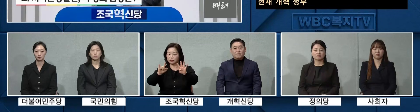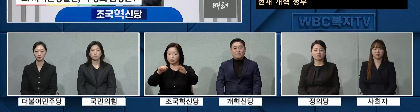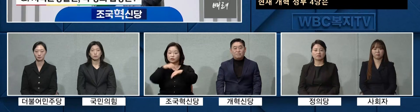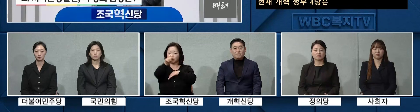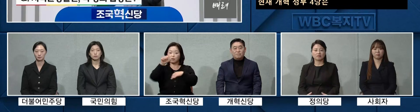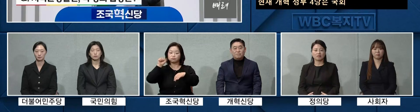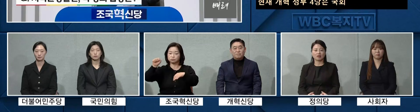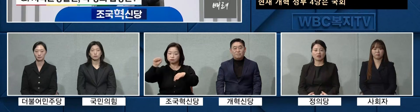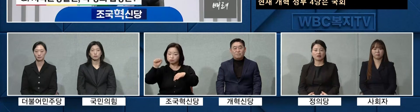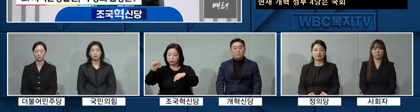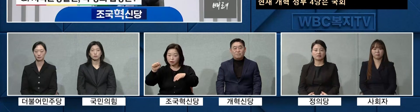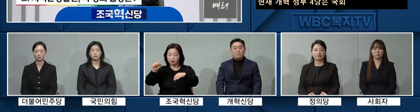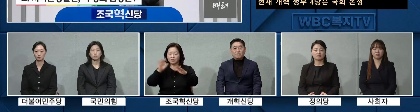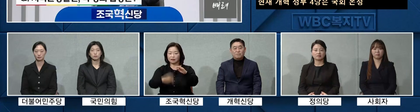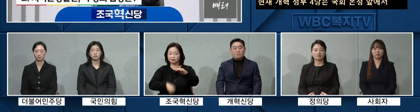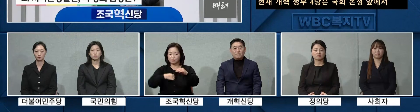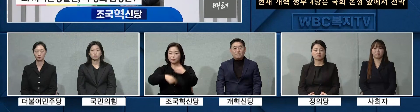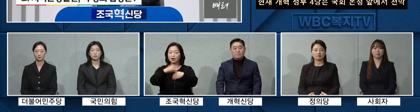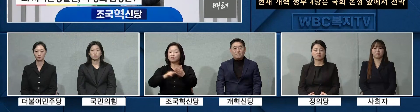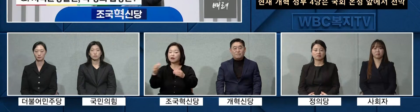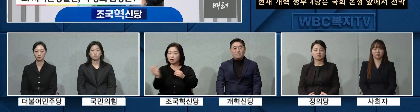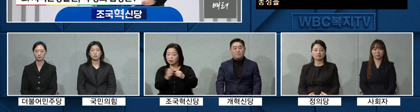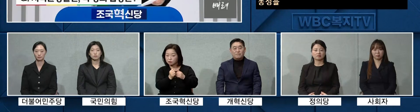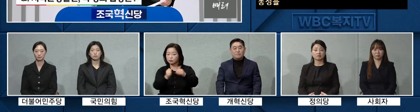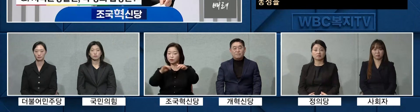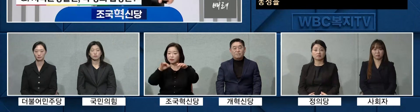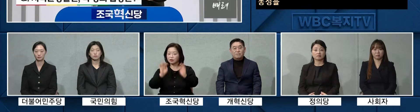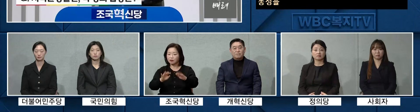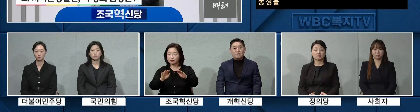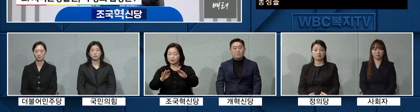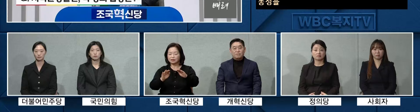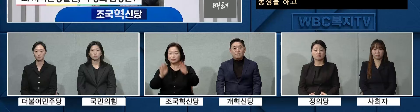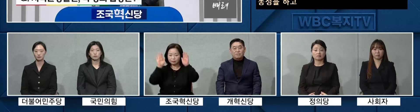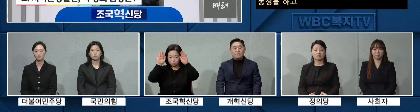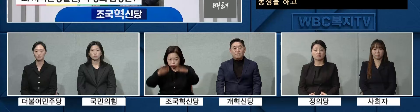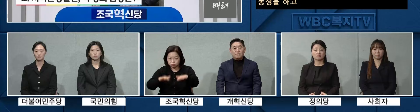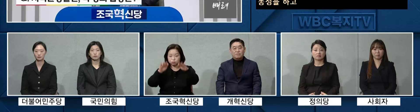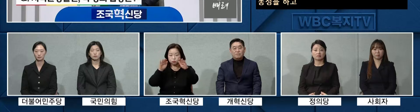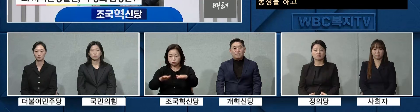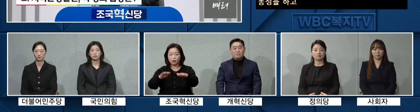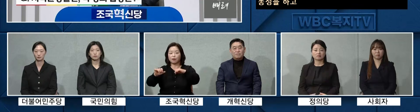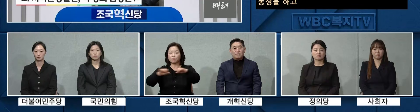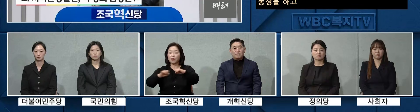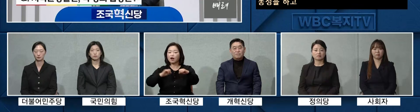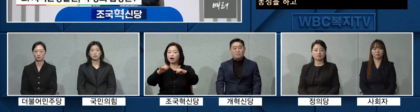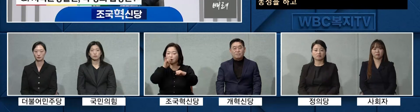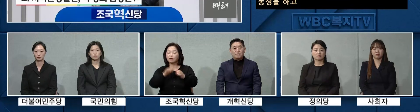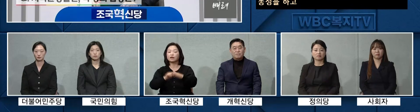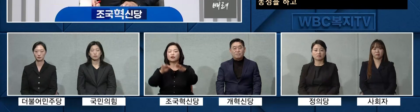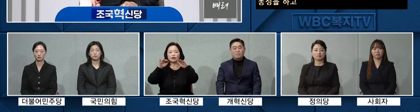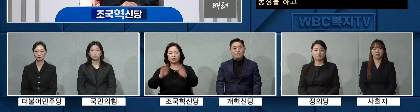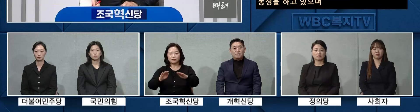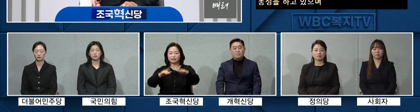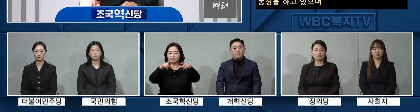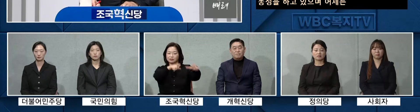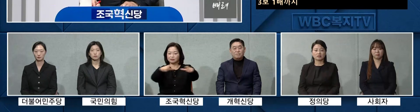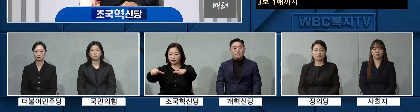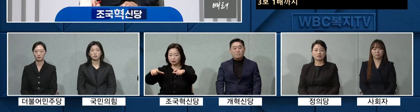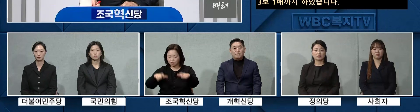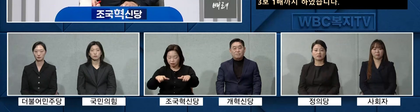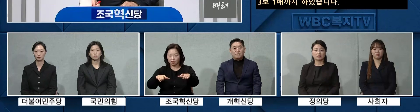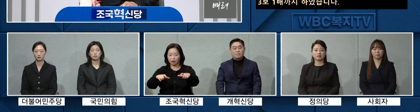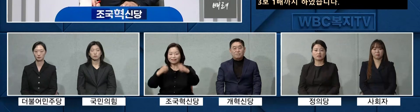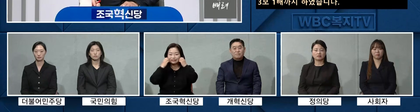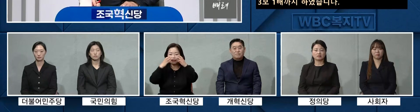있으며 어제는 간절한 마음으로 담아 삼보 100까지 하였습니다. 조국혁신당은 산업과 교육이 지역 단위로